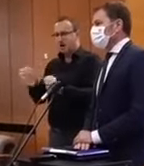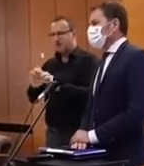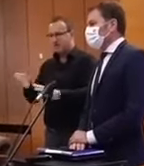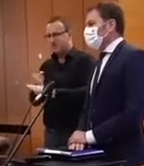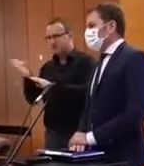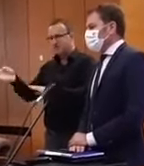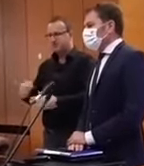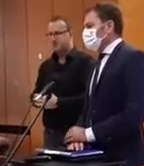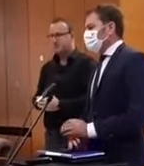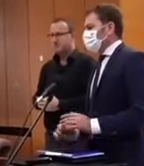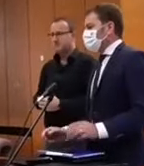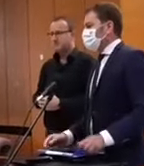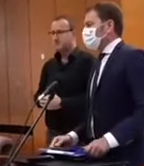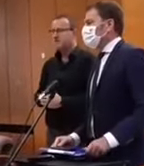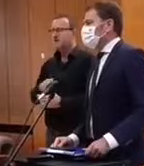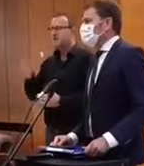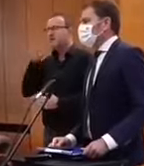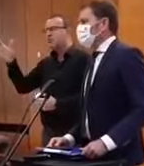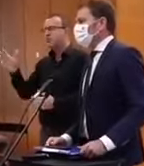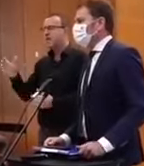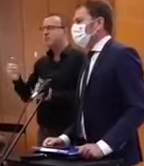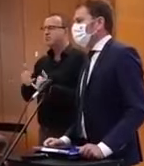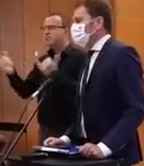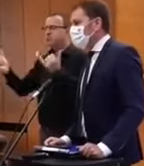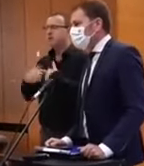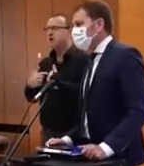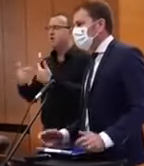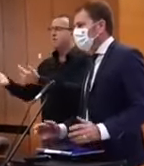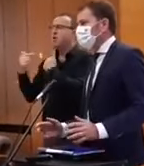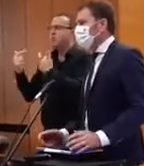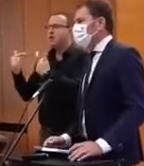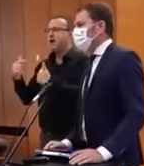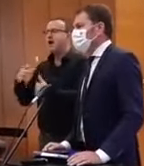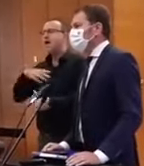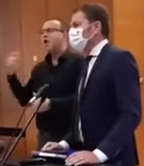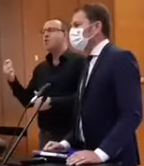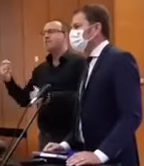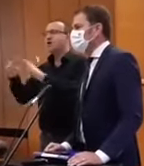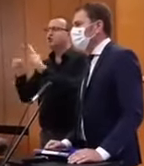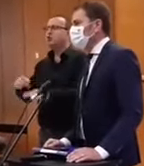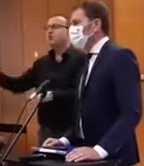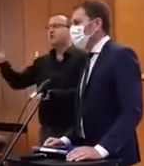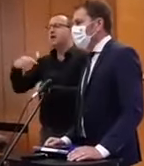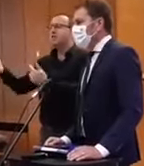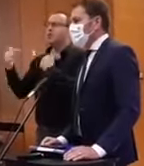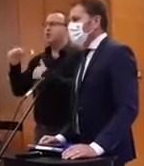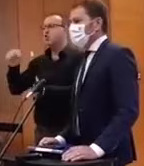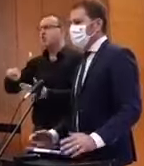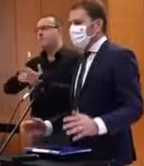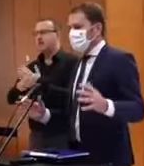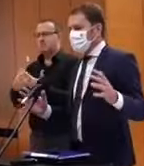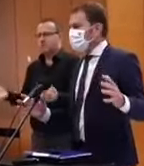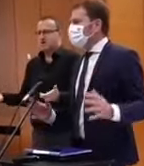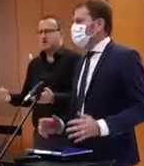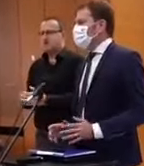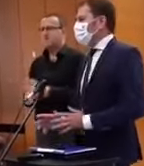dokonal. Prepačne, nebudem to rozvíjať. Nezaregistroval som podporu žiadnej nejakej ekonomickej inštitúcie na Slovensku, ani